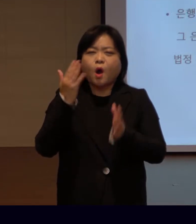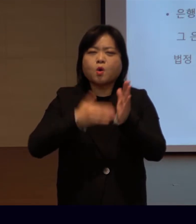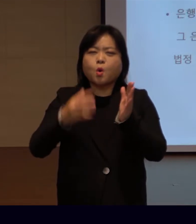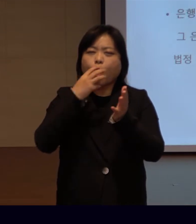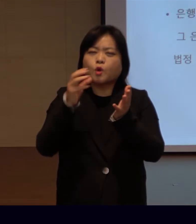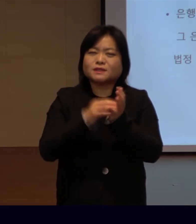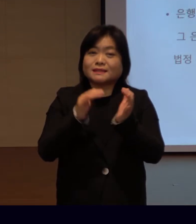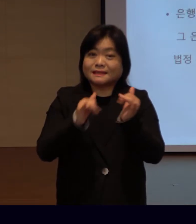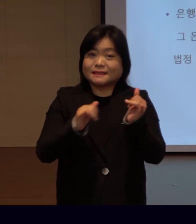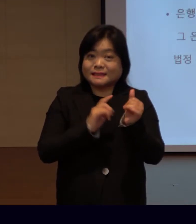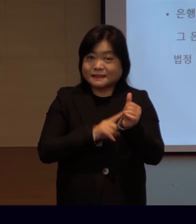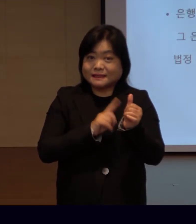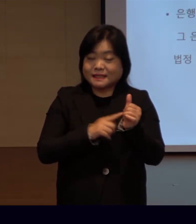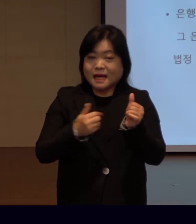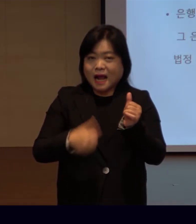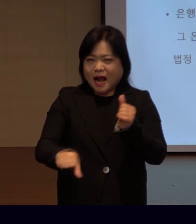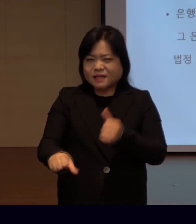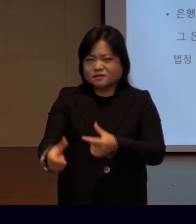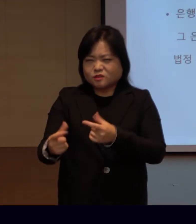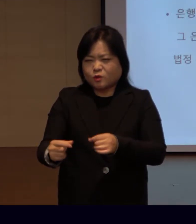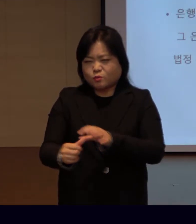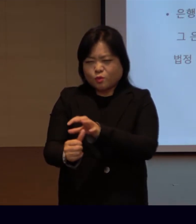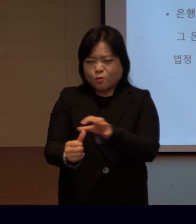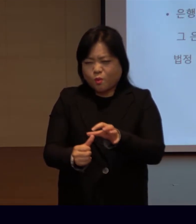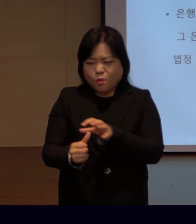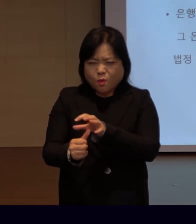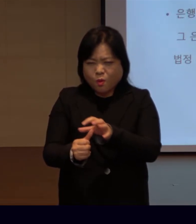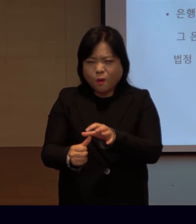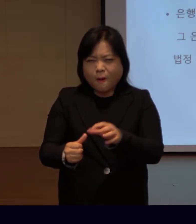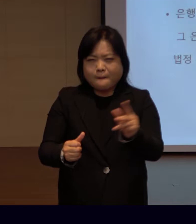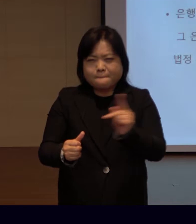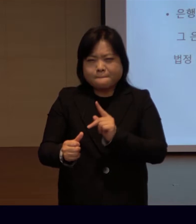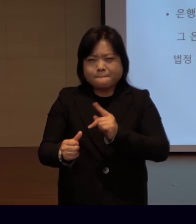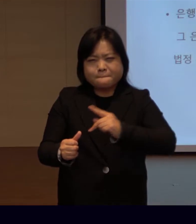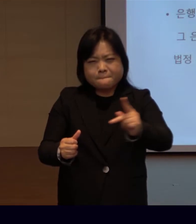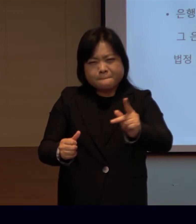자기 결혼도 안 하고 얘를 아들같이 돌보면서 맨날 빚 갚아주고 그래요.